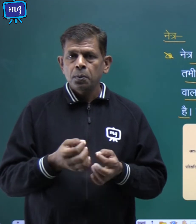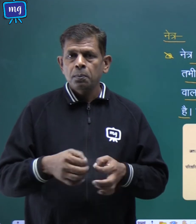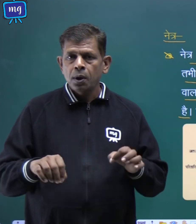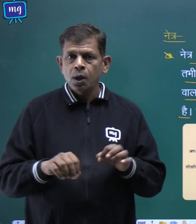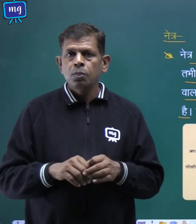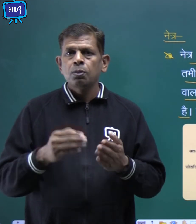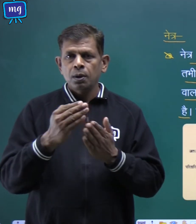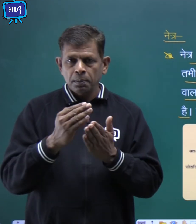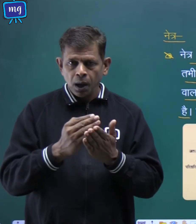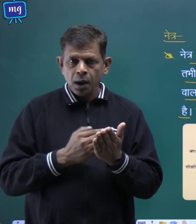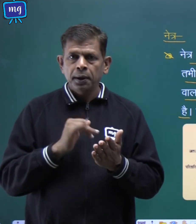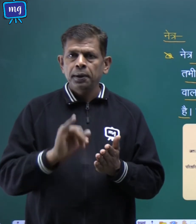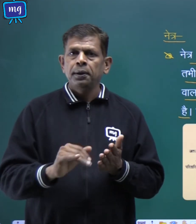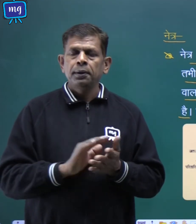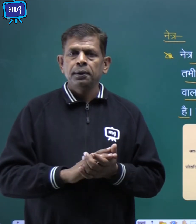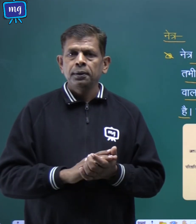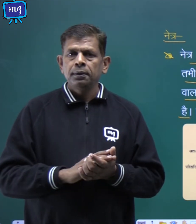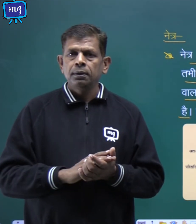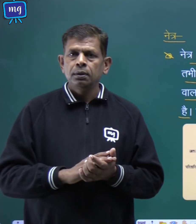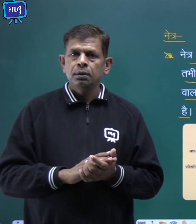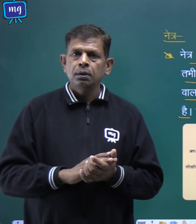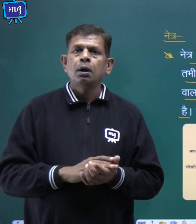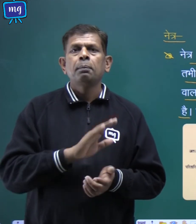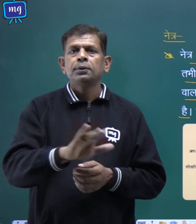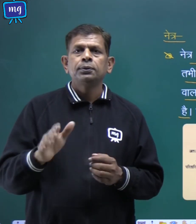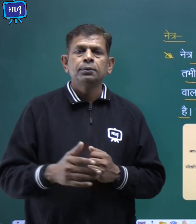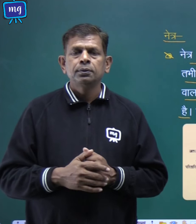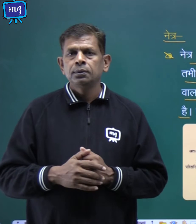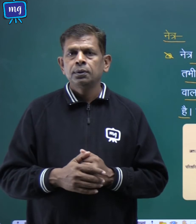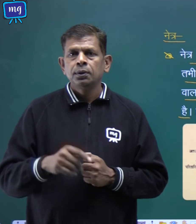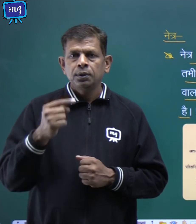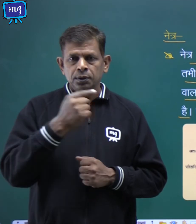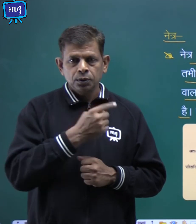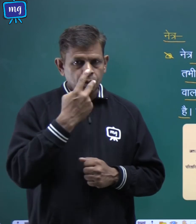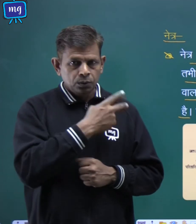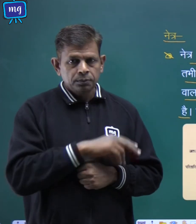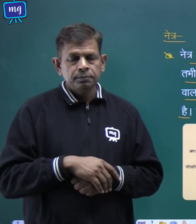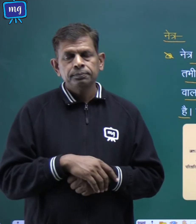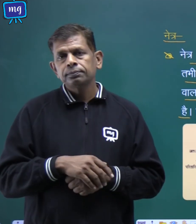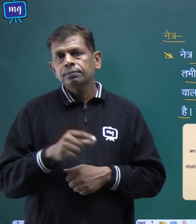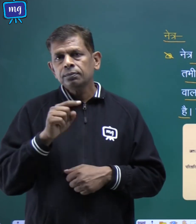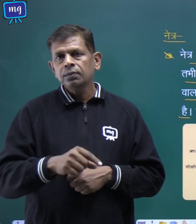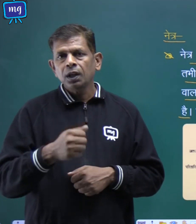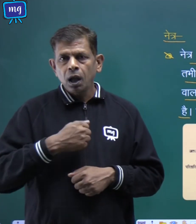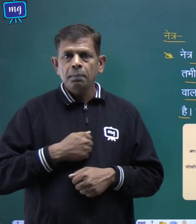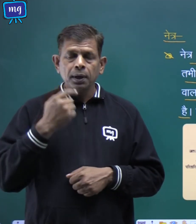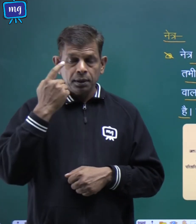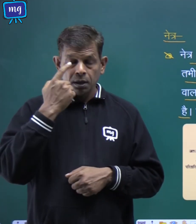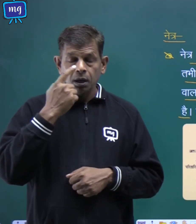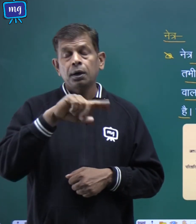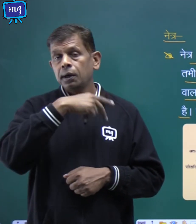महत्वपूर्ण भाग हैं। बच्चों, यह देखो, ये हमारी आँख